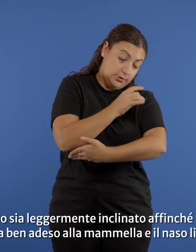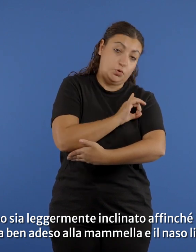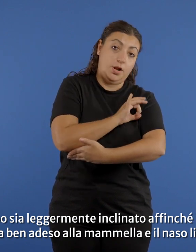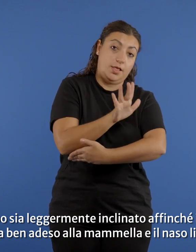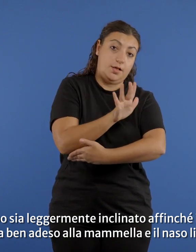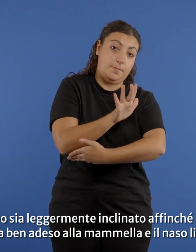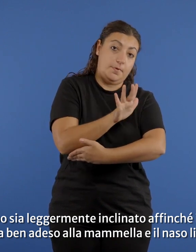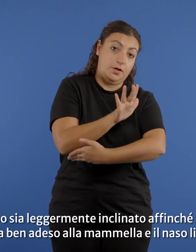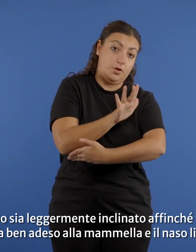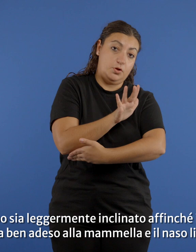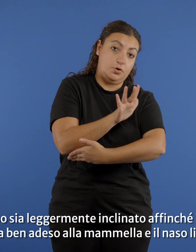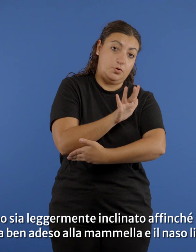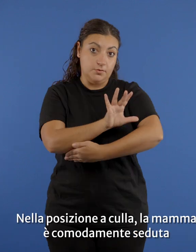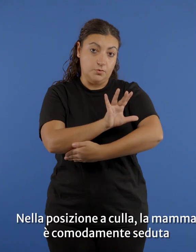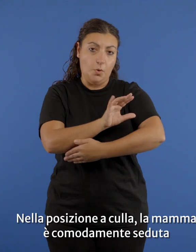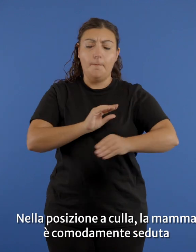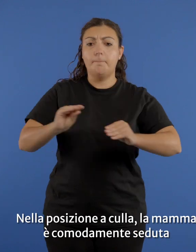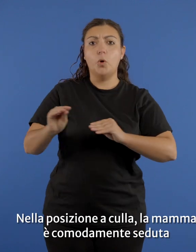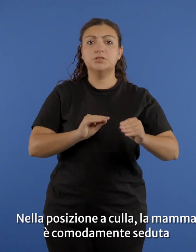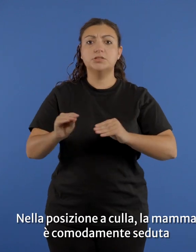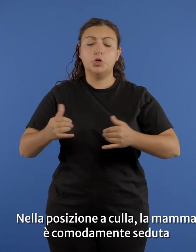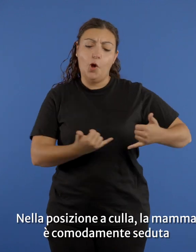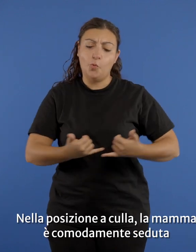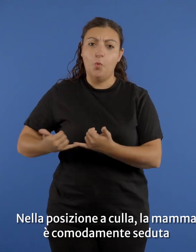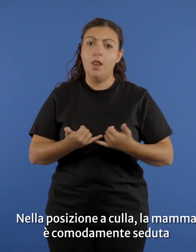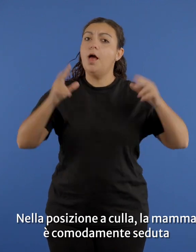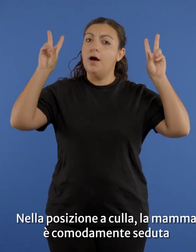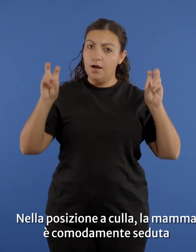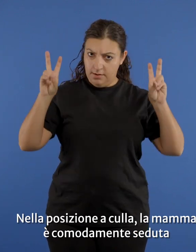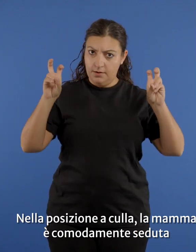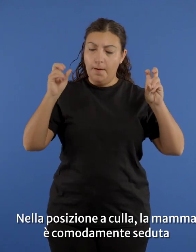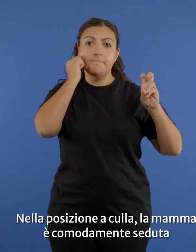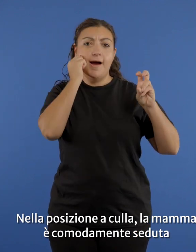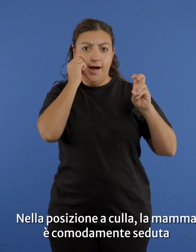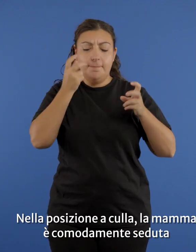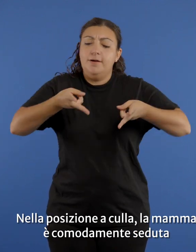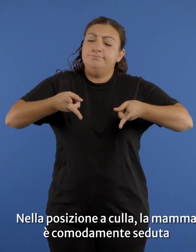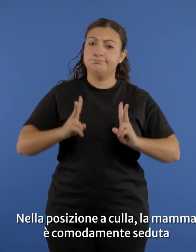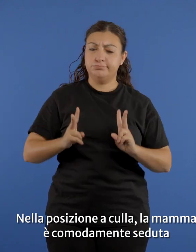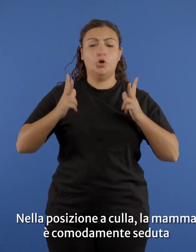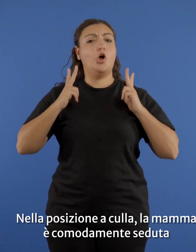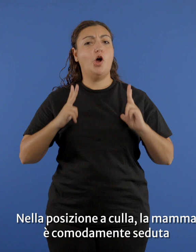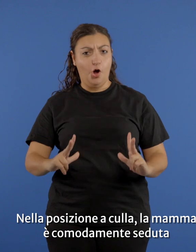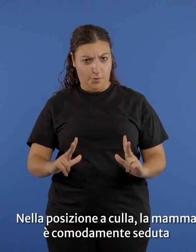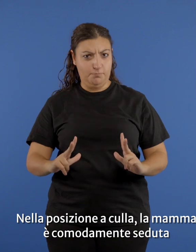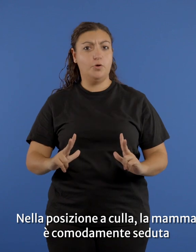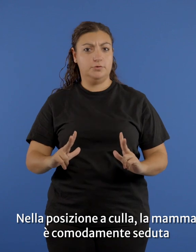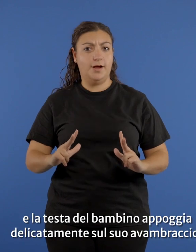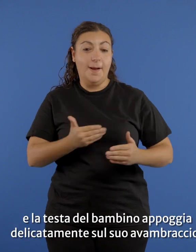naso libero nella posizione a culla la mamma è comodamente seduta e la